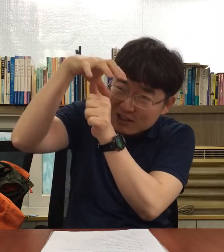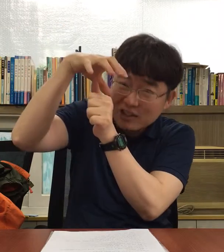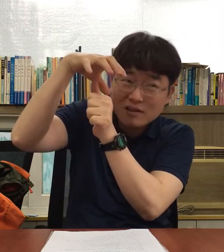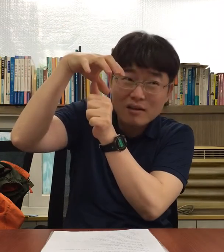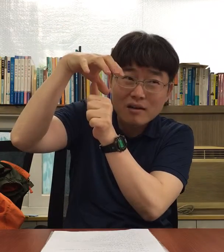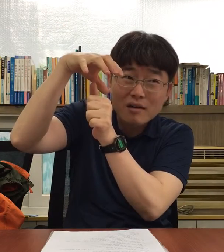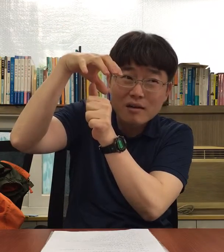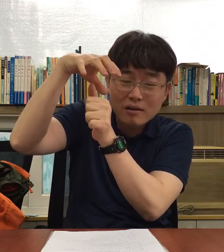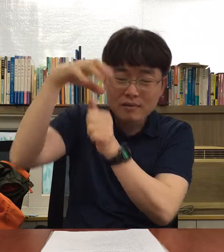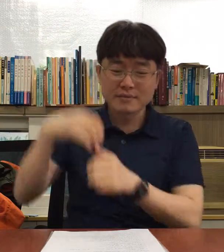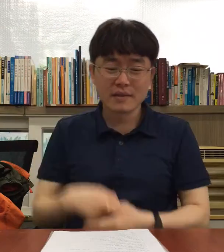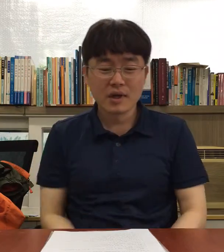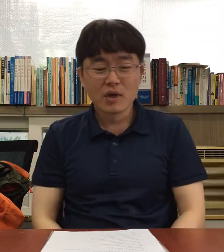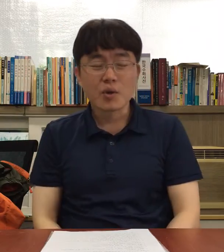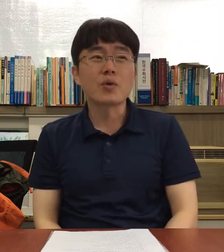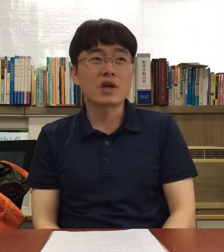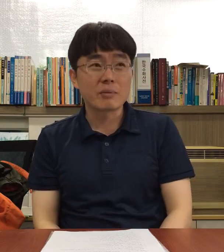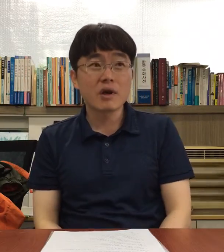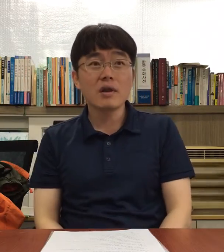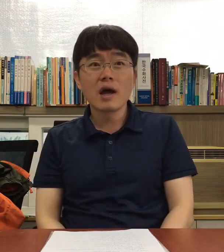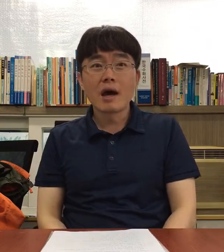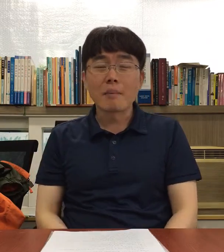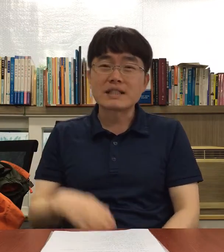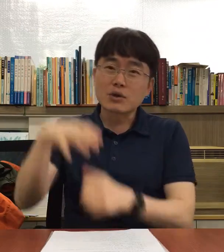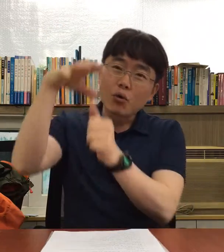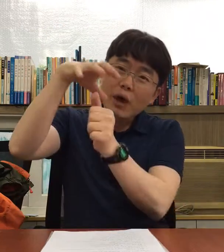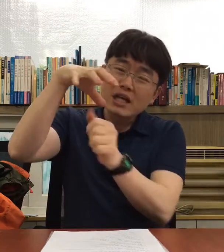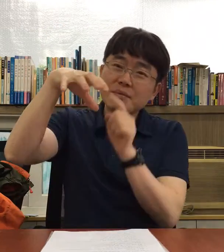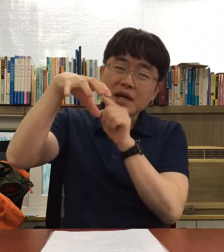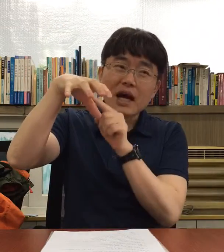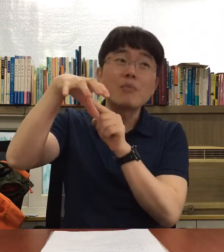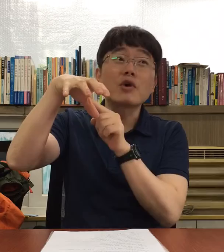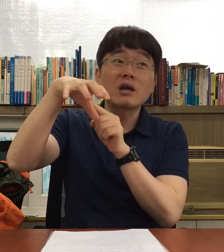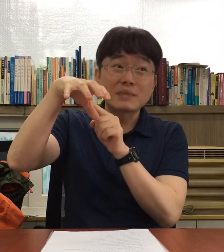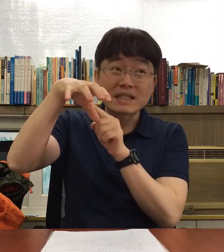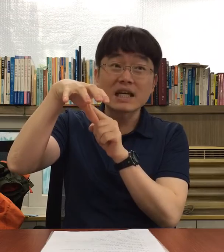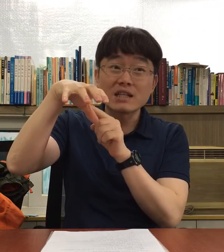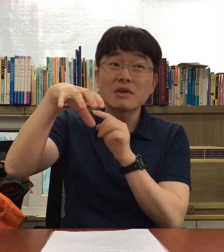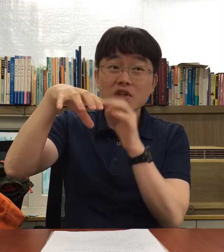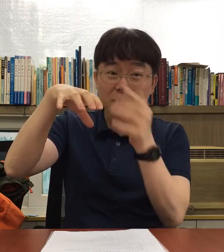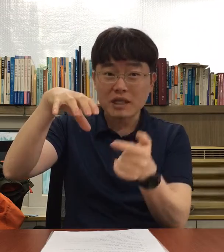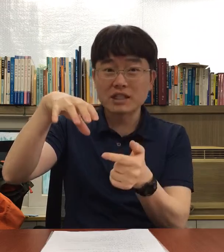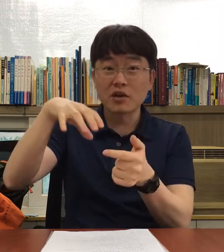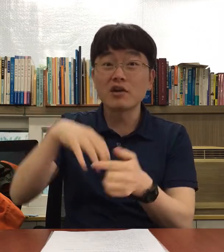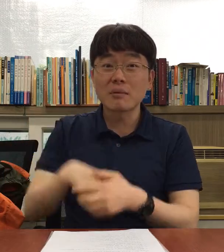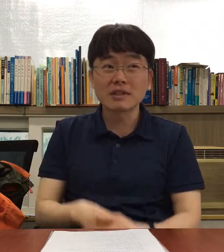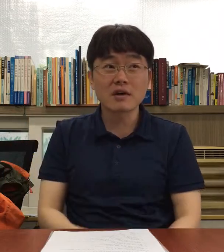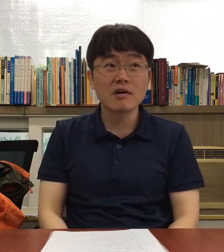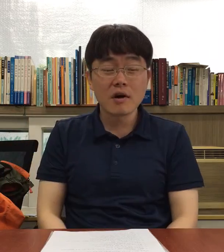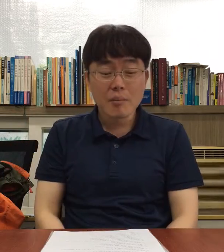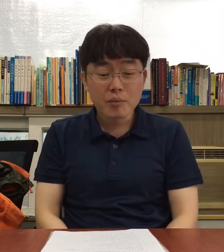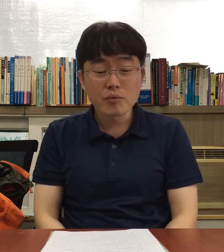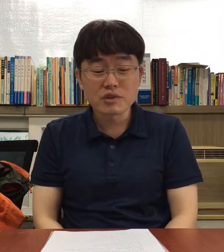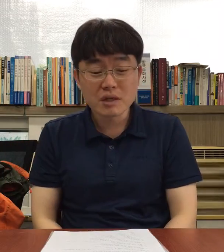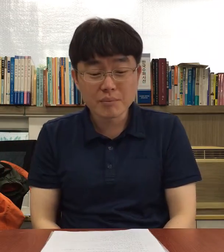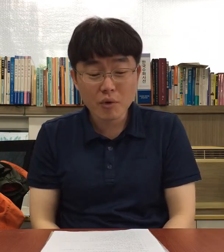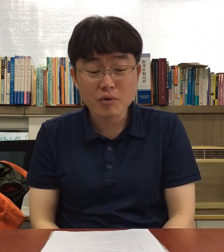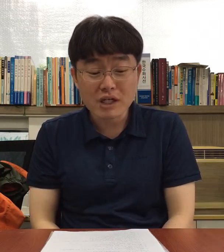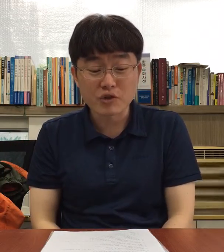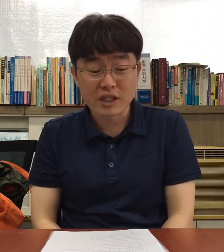거예요. 이렇게 하면 마치 요괴의 의미가 감옥이랑 비슷한 의미처럼 같이 연결되면서 문장 표현을 할 수